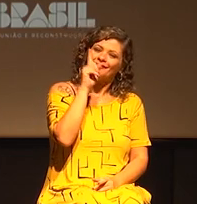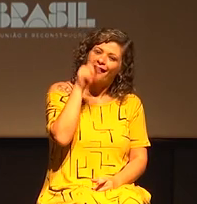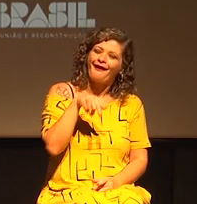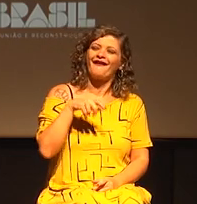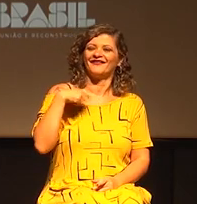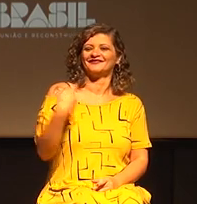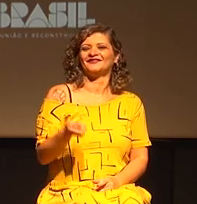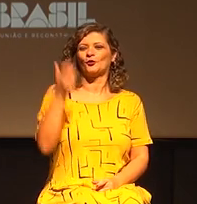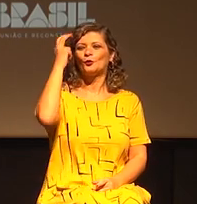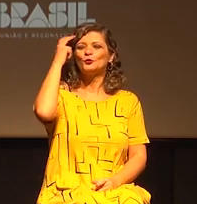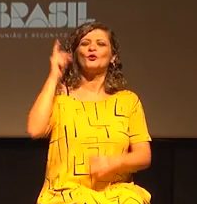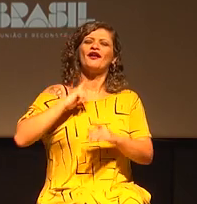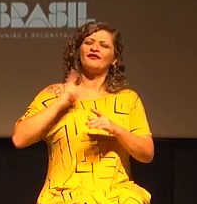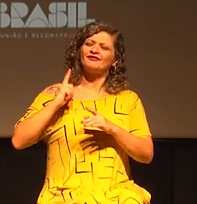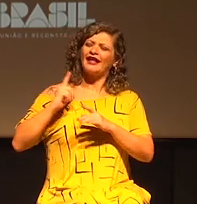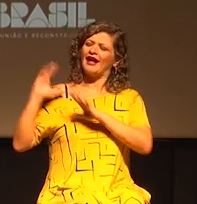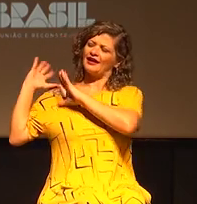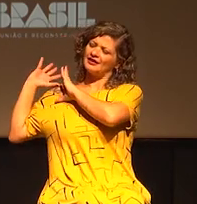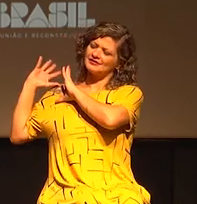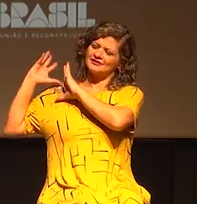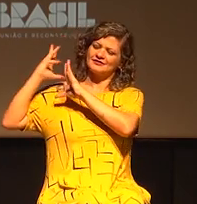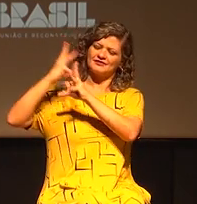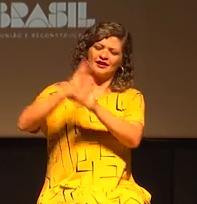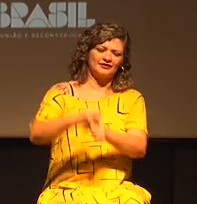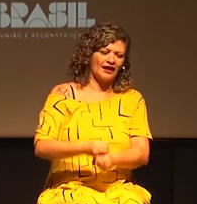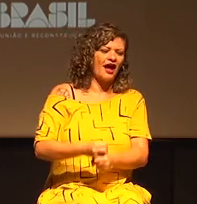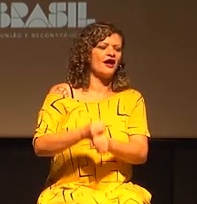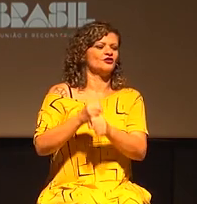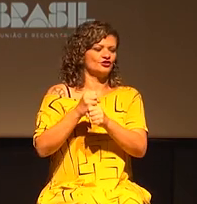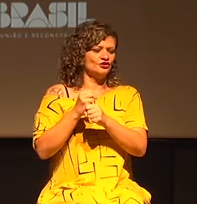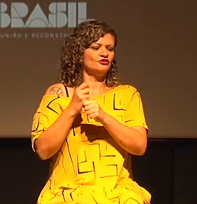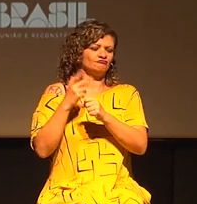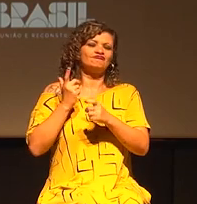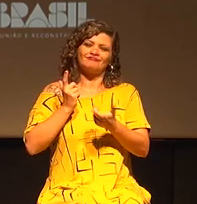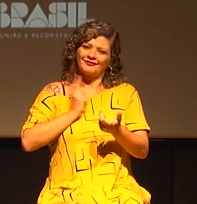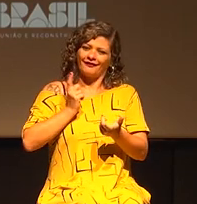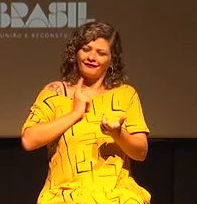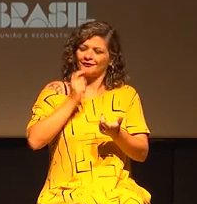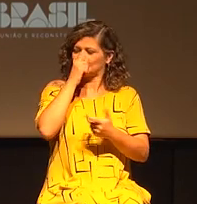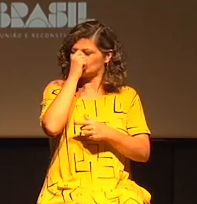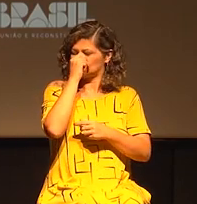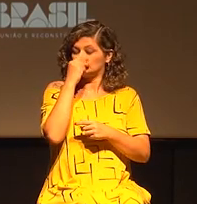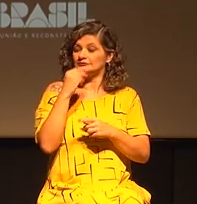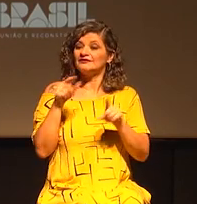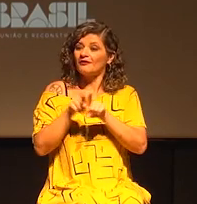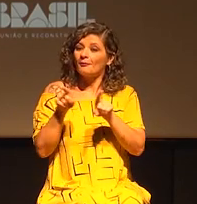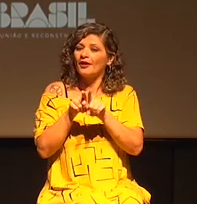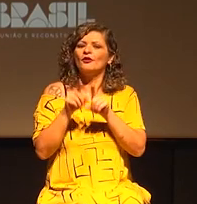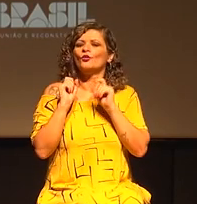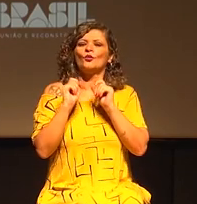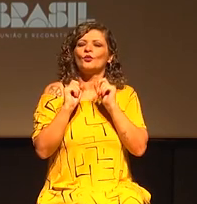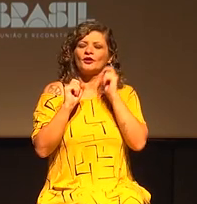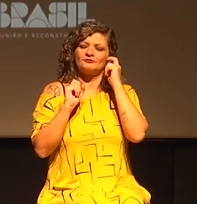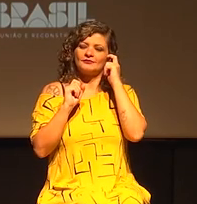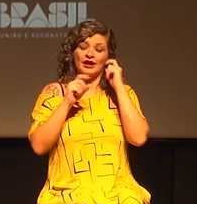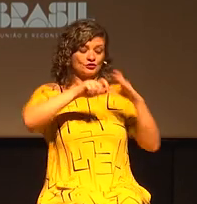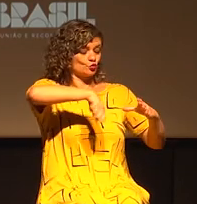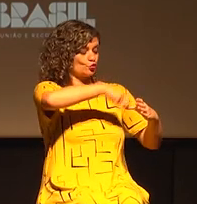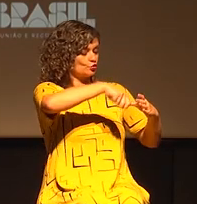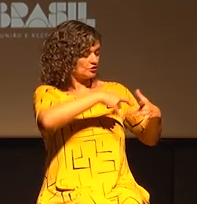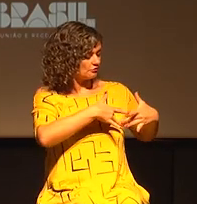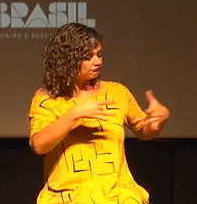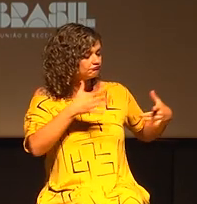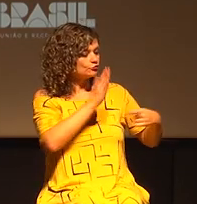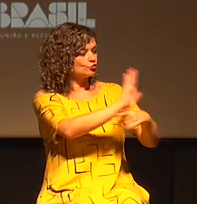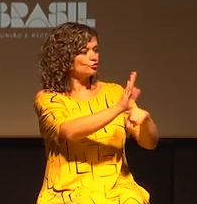traz a ancestralidade traz né a regão essa comida que a gente essa comida exatamente e transformar isso as cozinhas solidárias